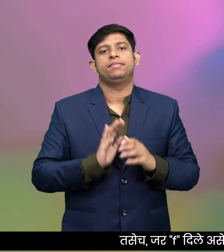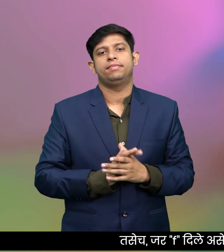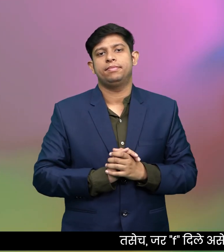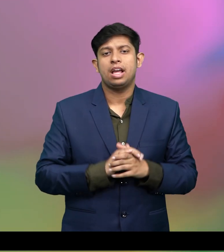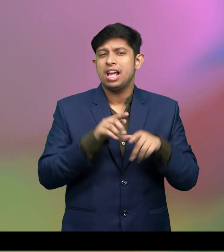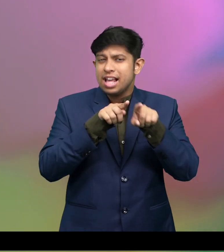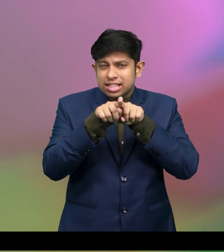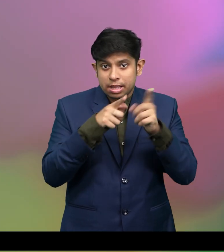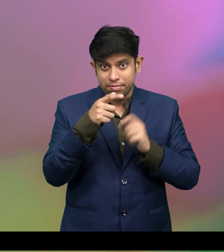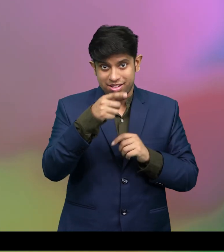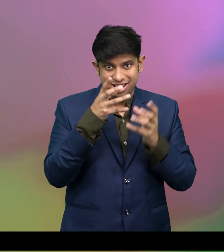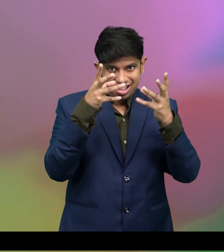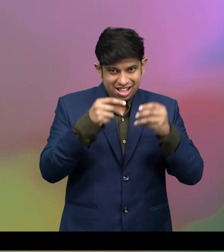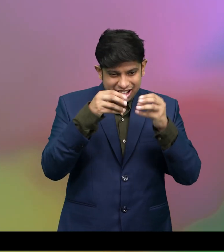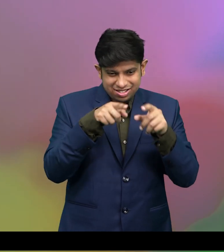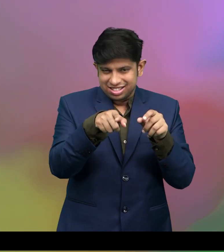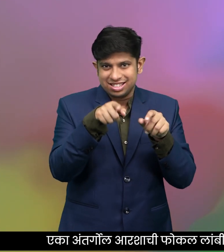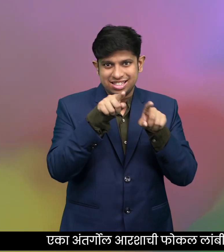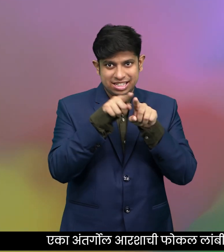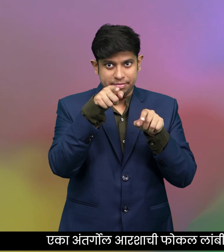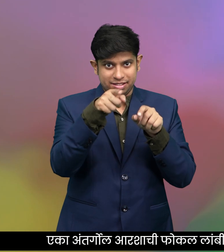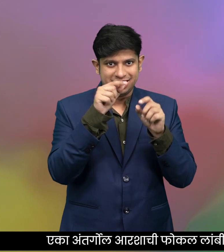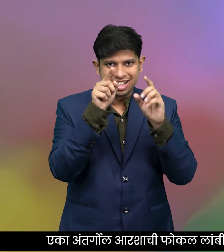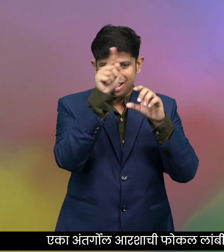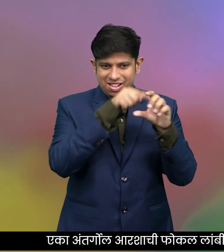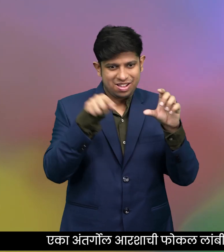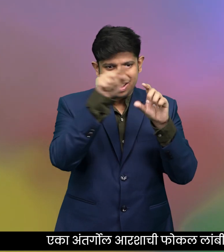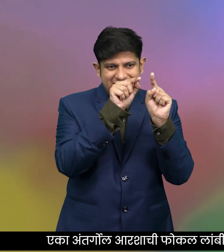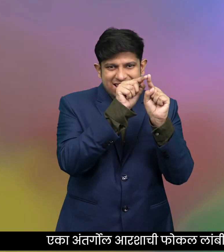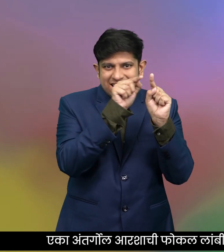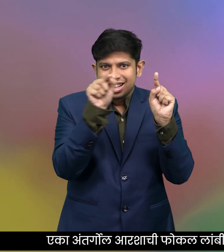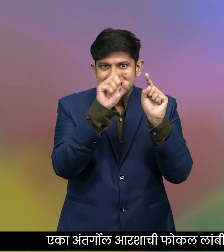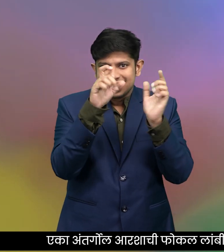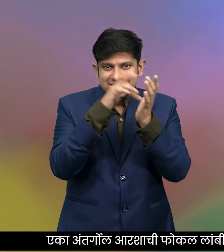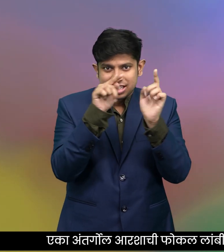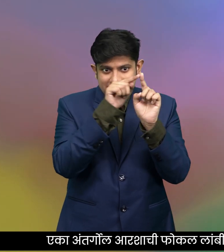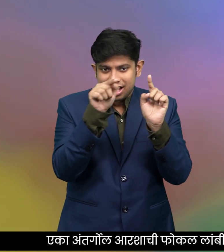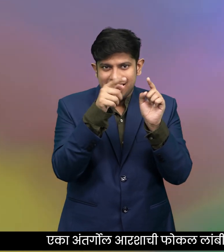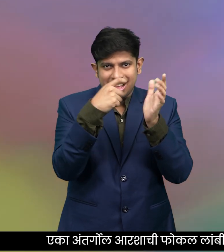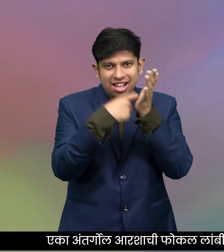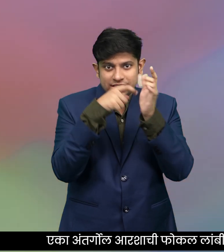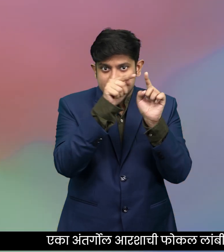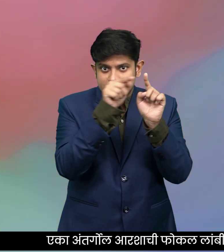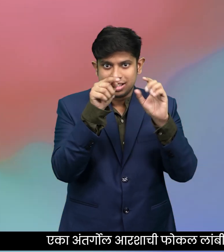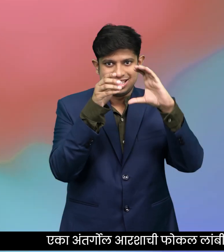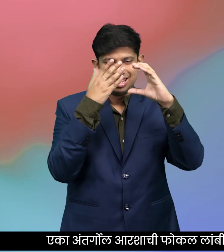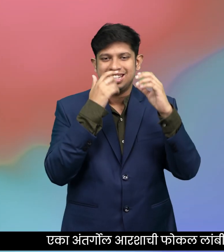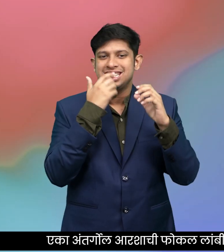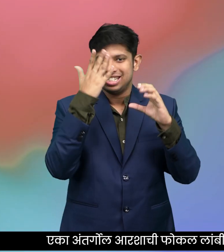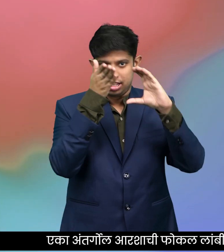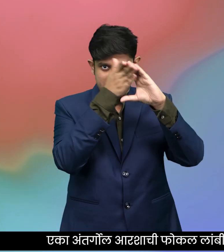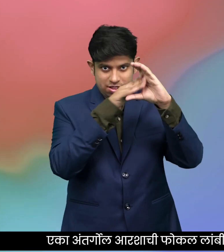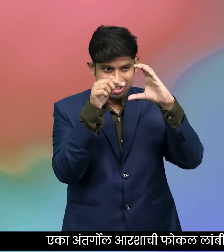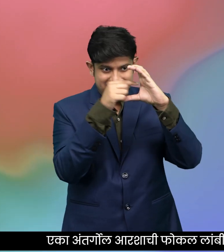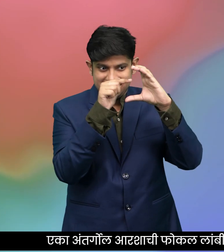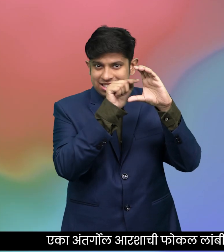given. Problem. समस्या, एका Calculate the आंतरगोल radius आरशाची of फोकल लांबी aperture 1 of a मीटर आहे. concave त्याची mirror वक्रता with a त्रिज्या focal R length